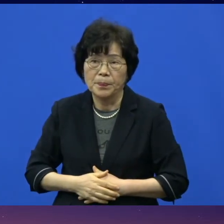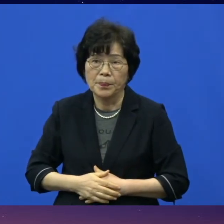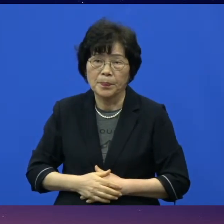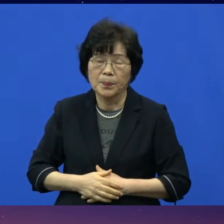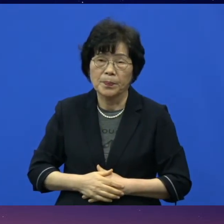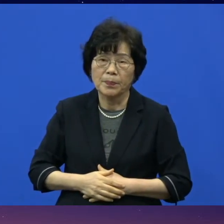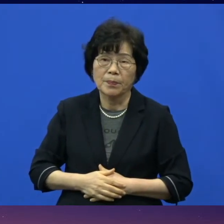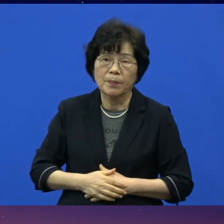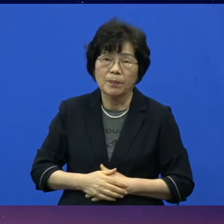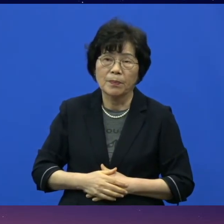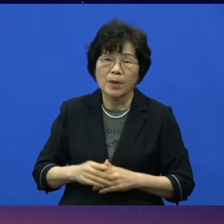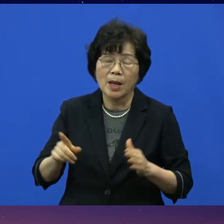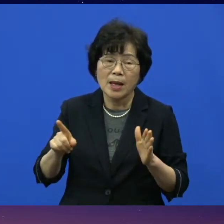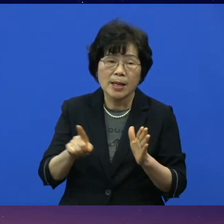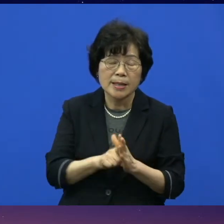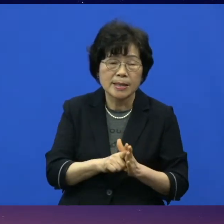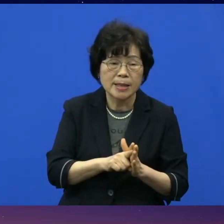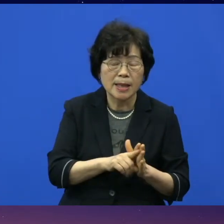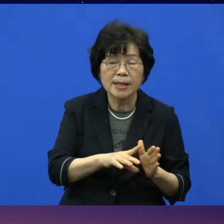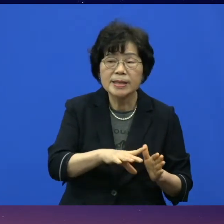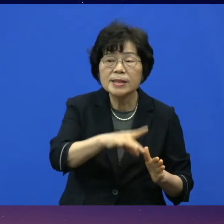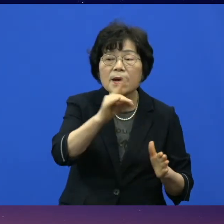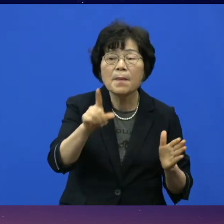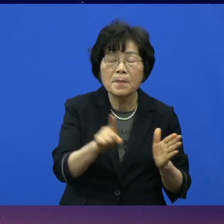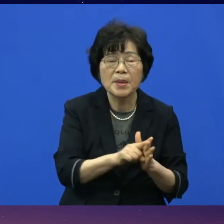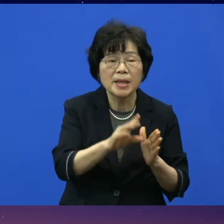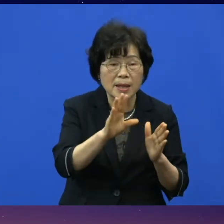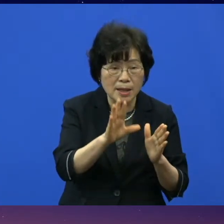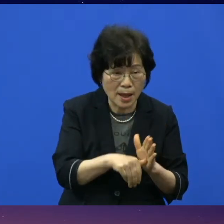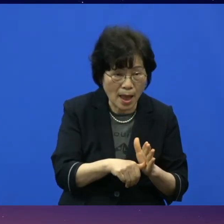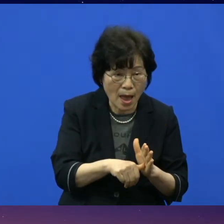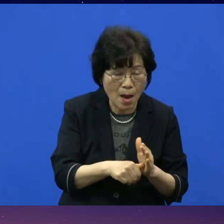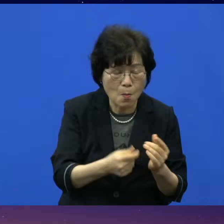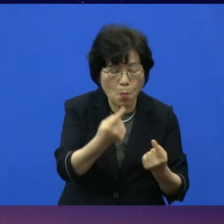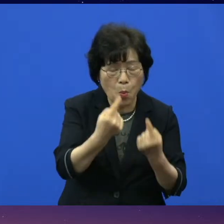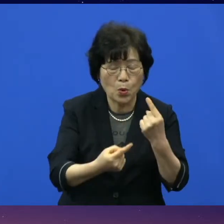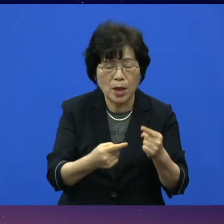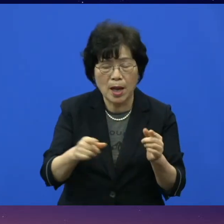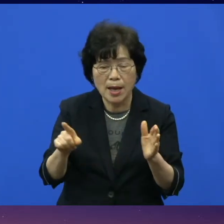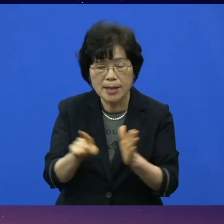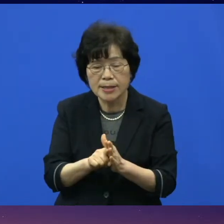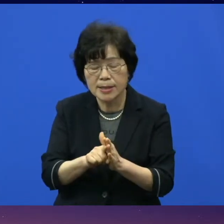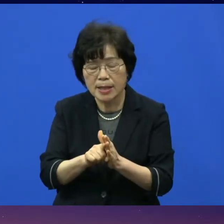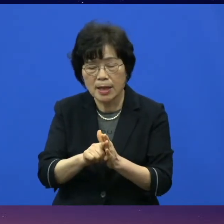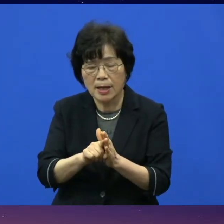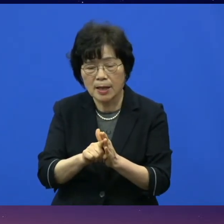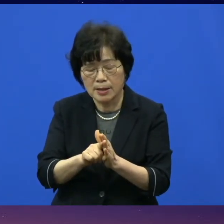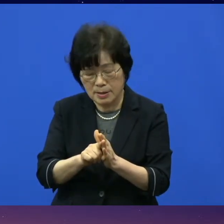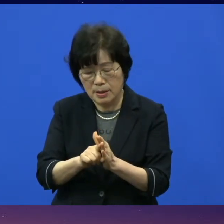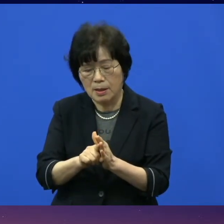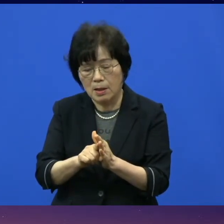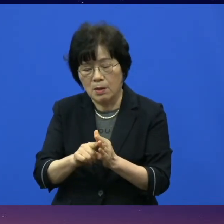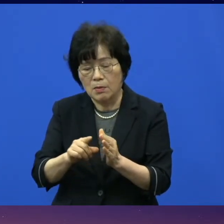이 신앙의 초기보다 신앙을 깊이 할수록 십자가가 더 절실해야 돼요.